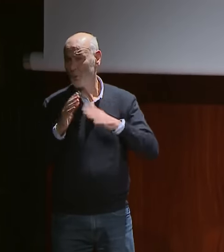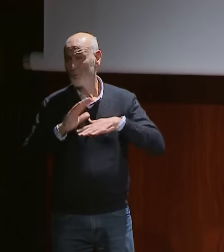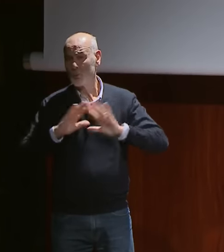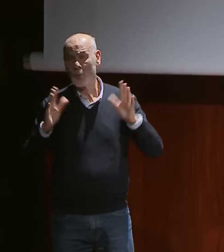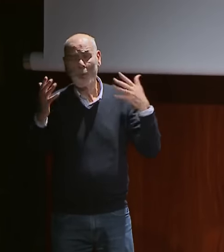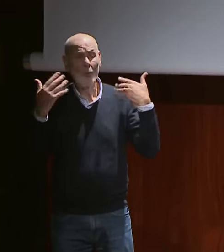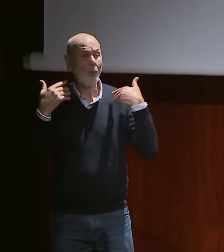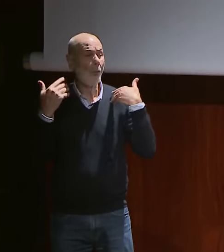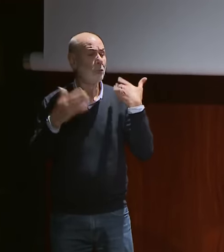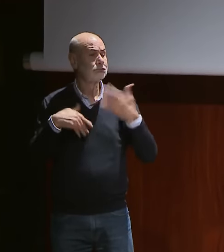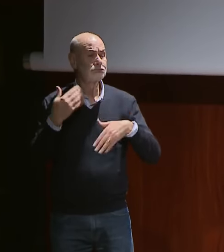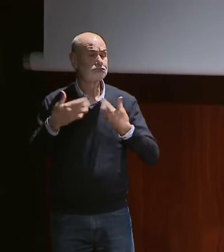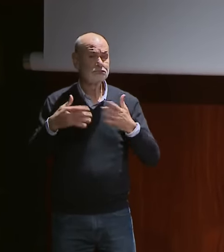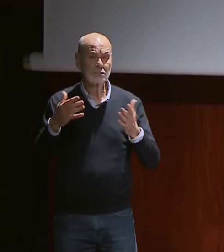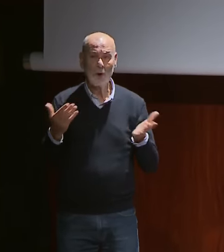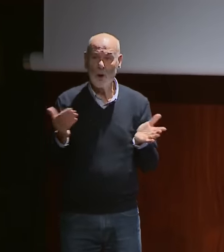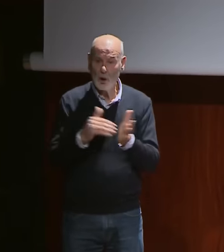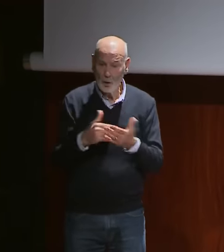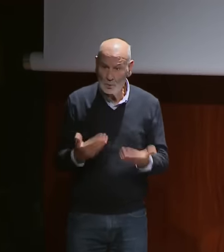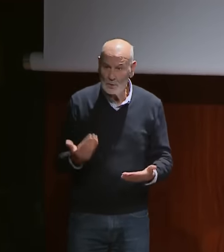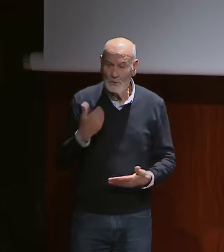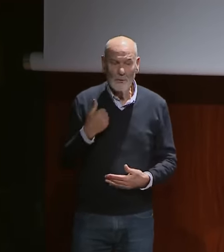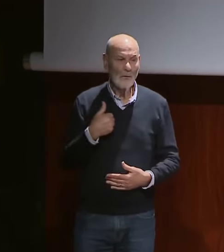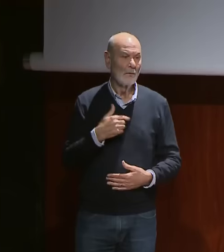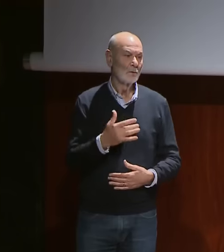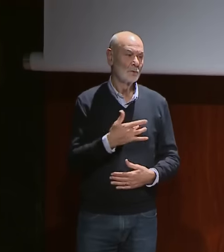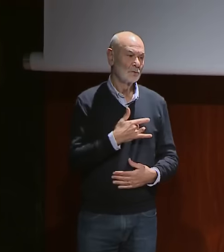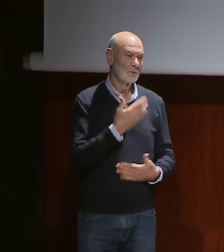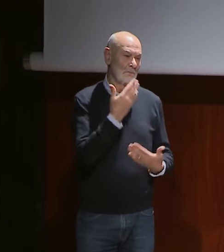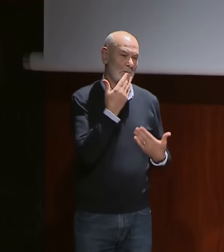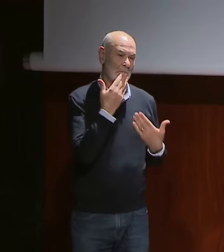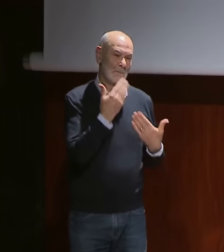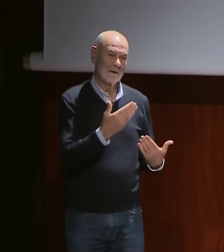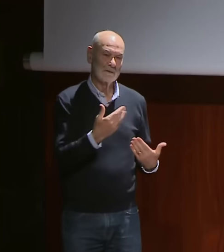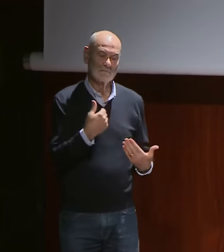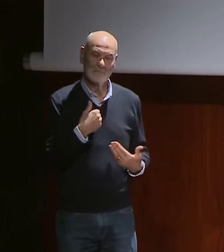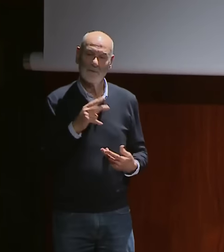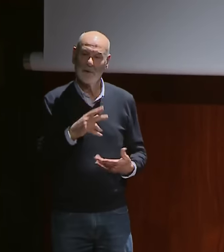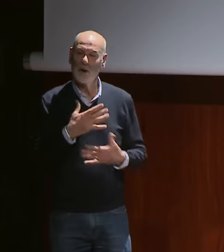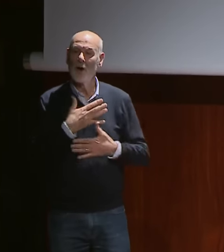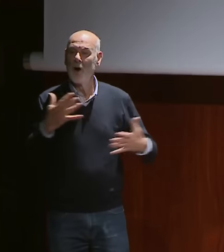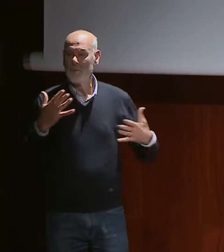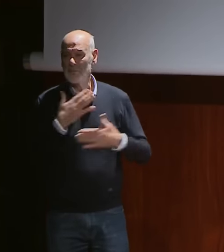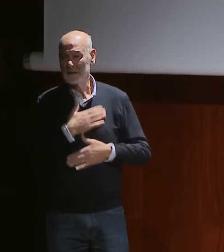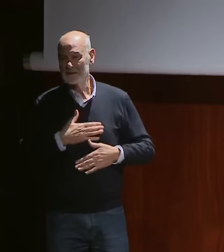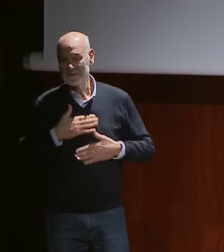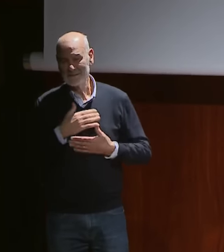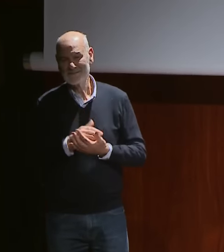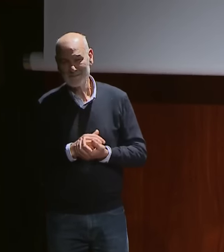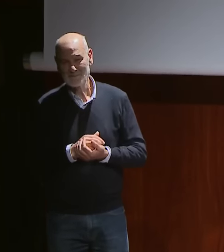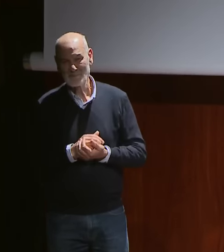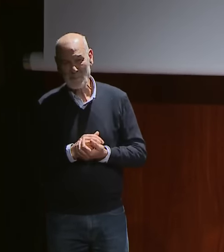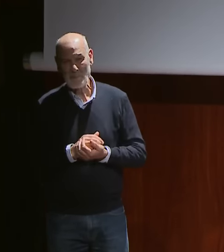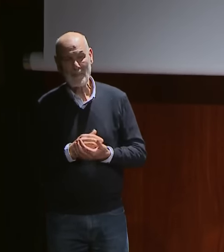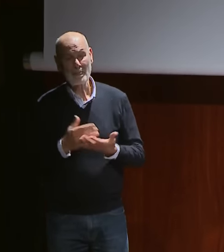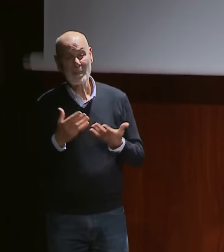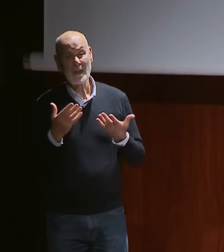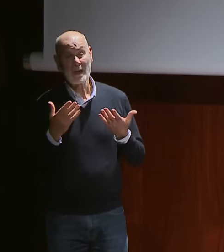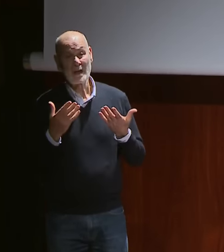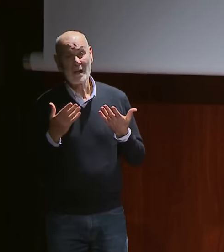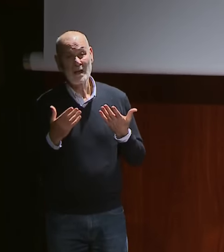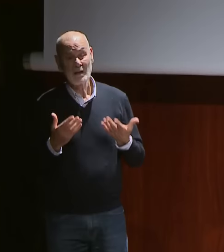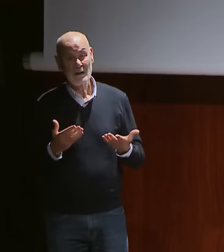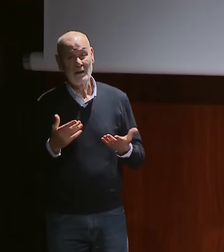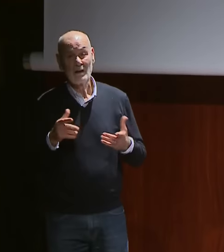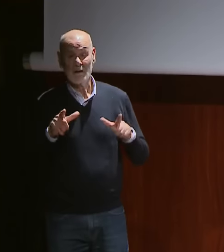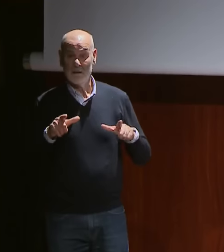s'est extrêmement bien passé. Et de me retrouver encore ici aujourd'hui, je suis très touché. Vraiment, un grand merci.